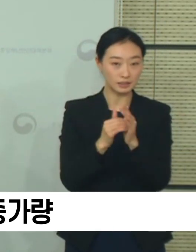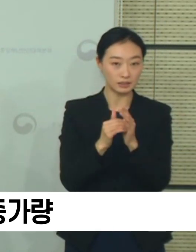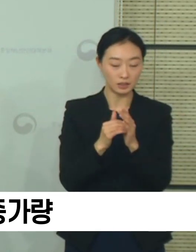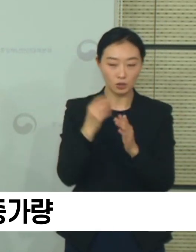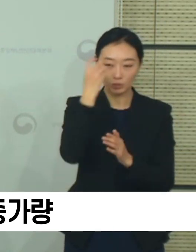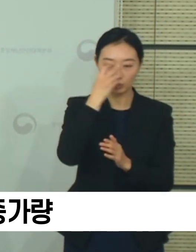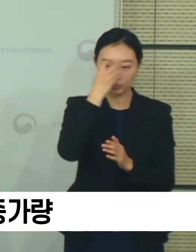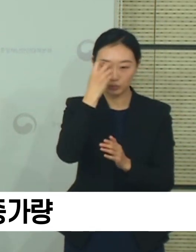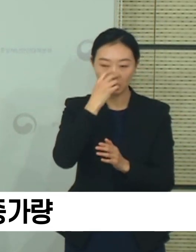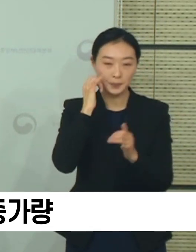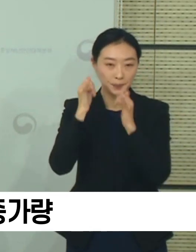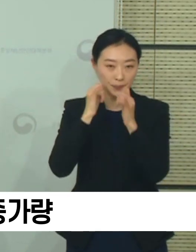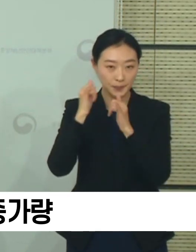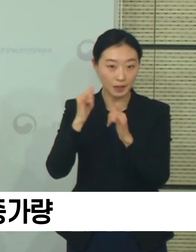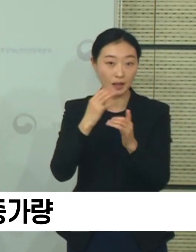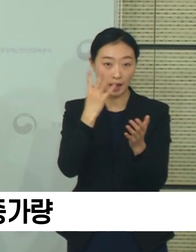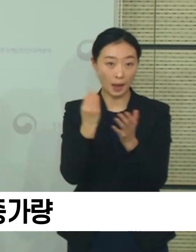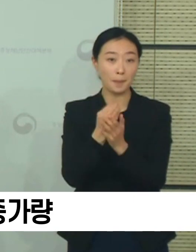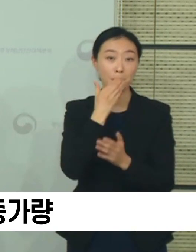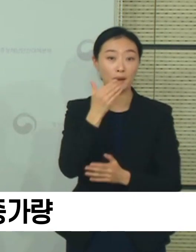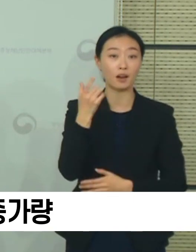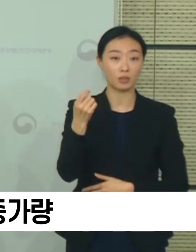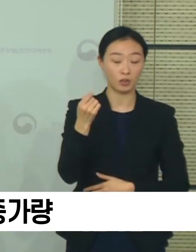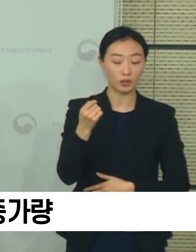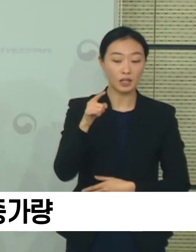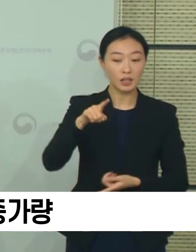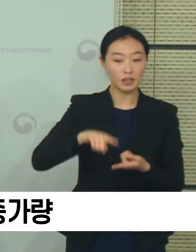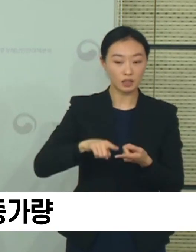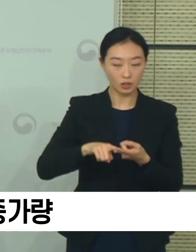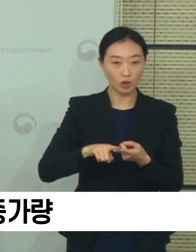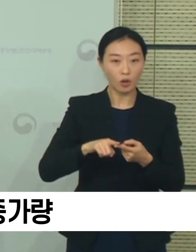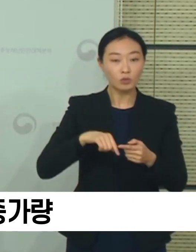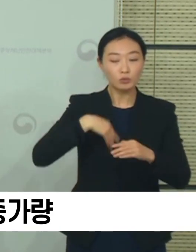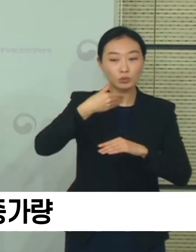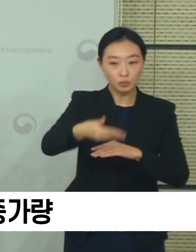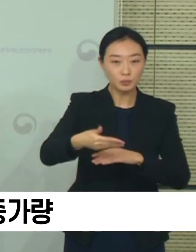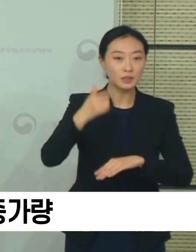이루어질 수 있을 것으로 보고 이